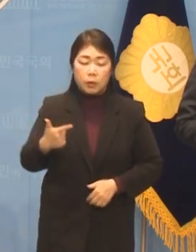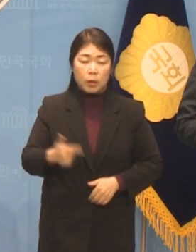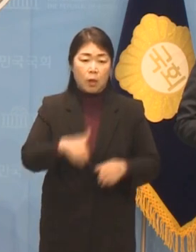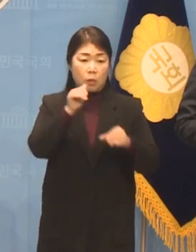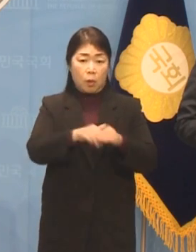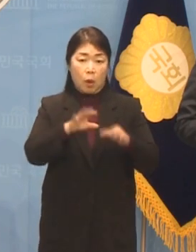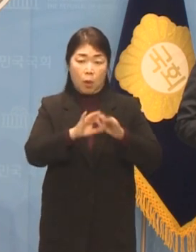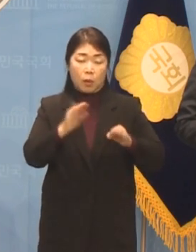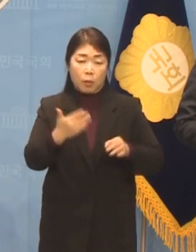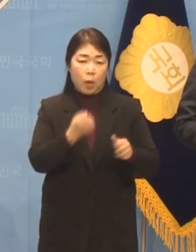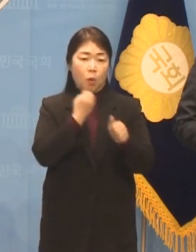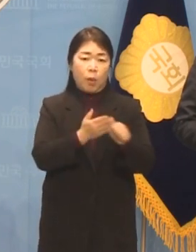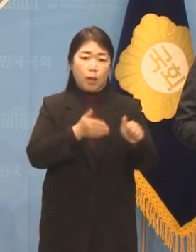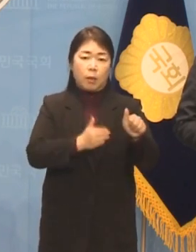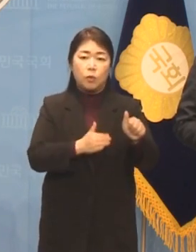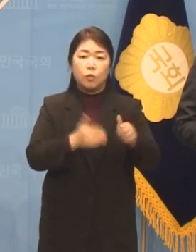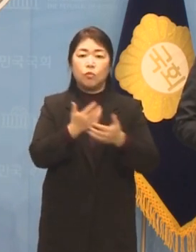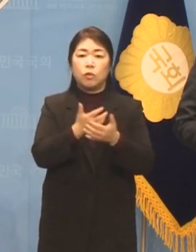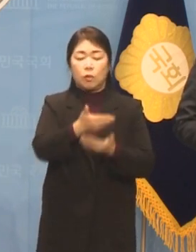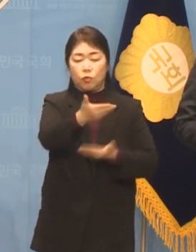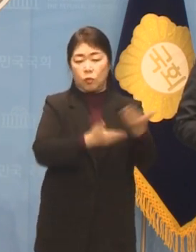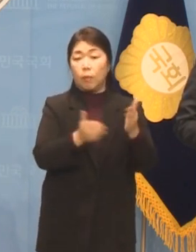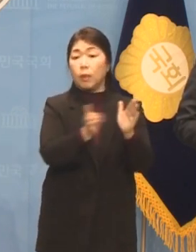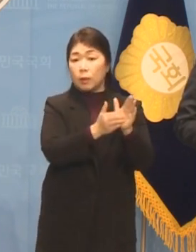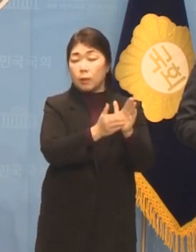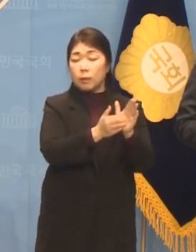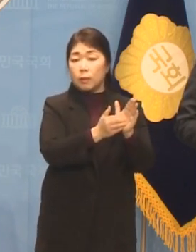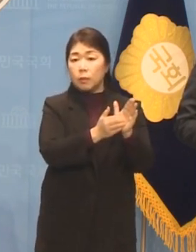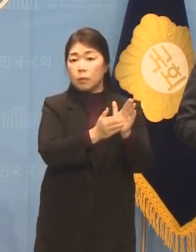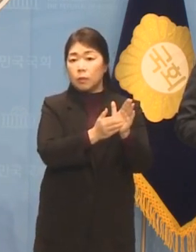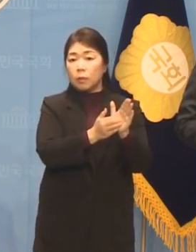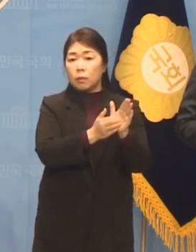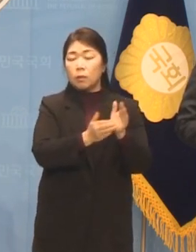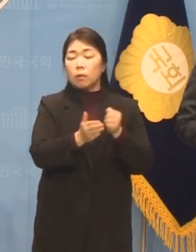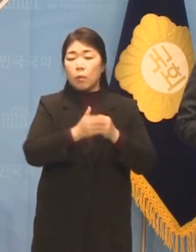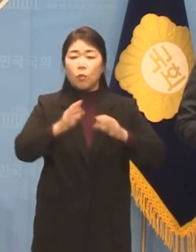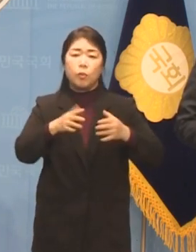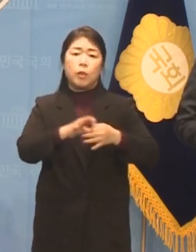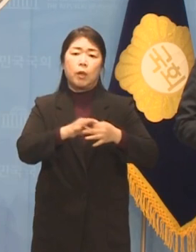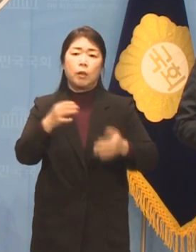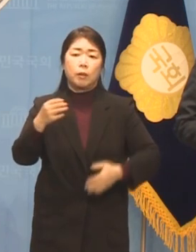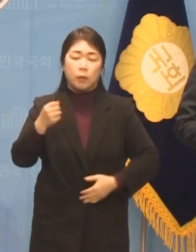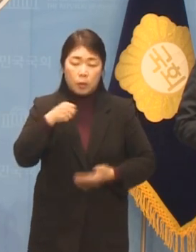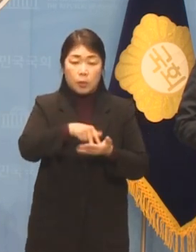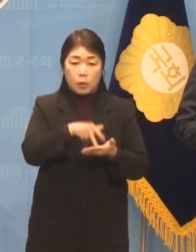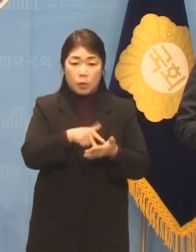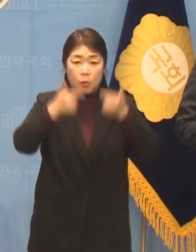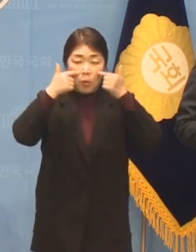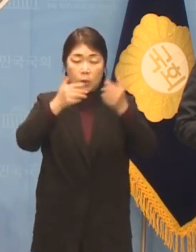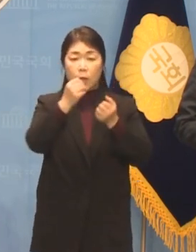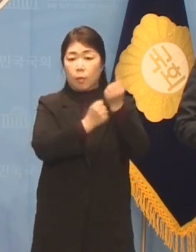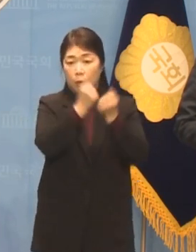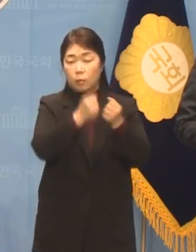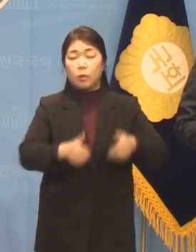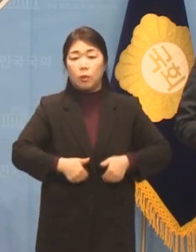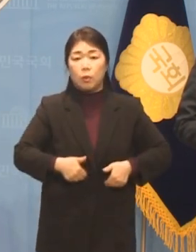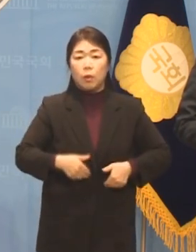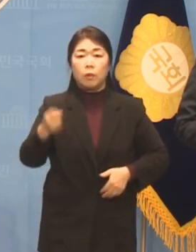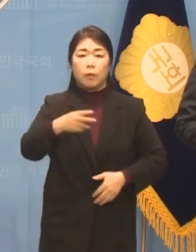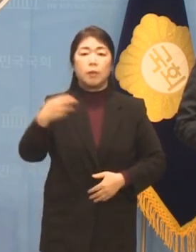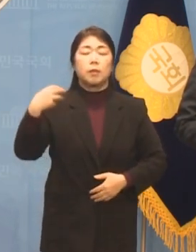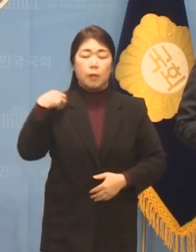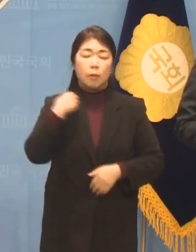고발사주 문건을 주고받았습니다. 이에 대해 국민의힘은 명확한 해명과 함께